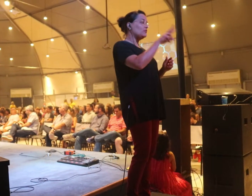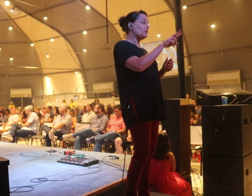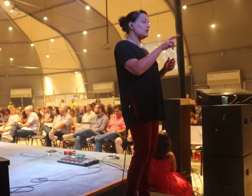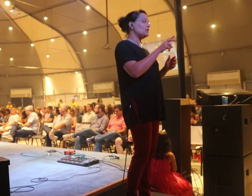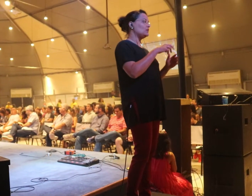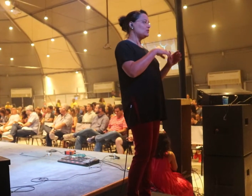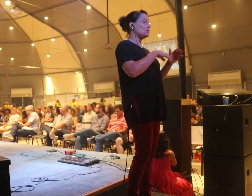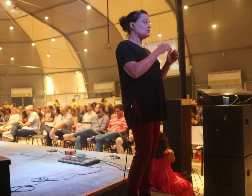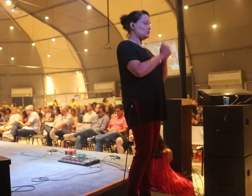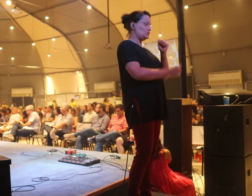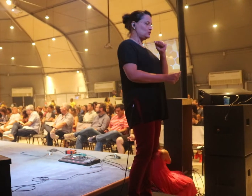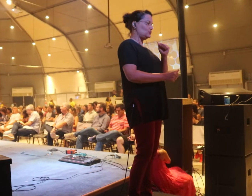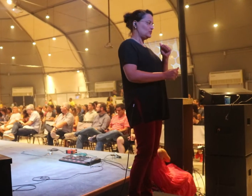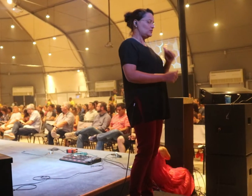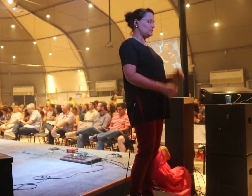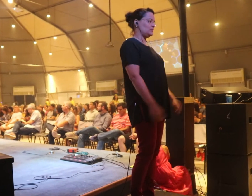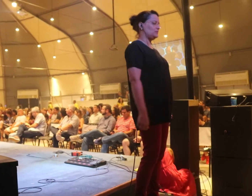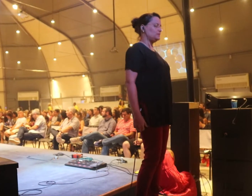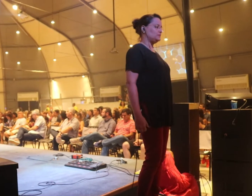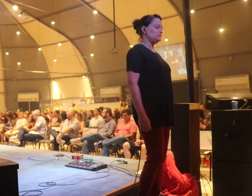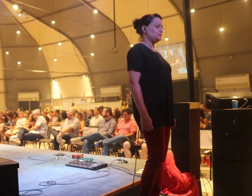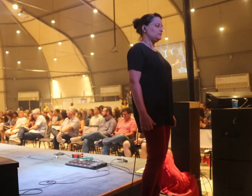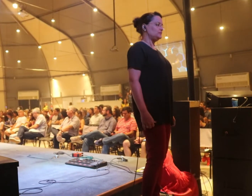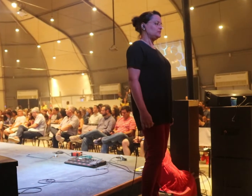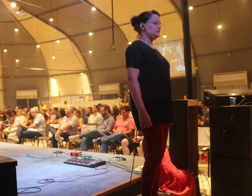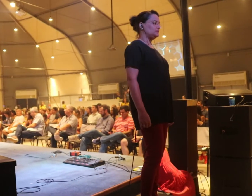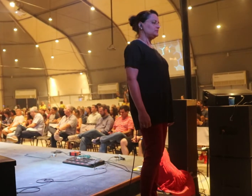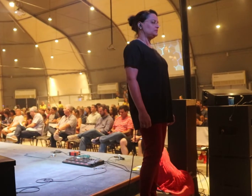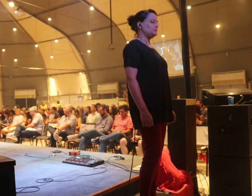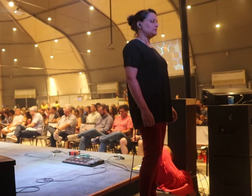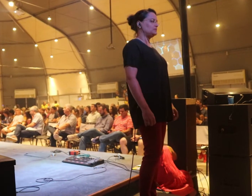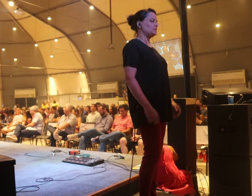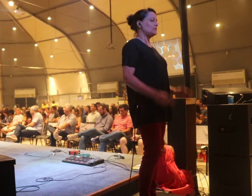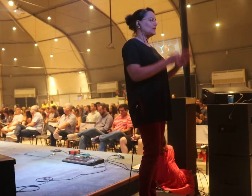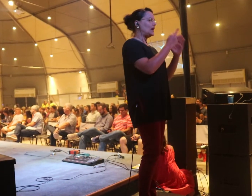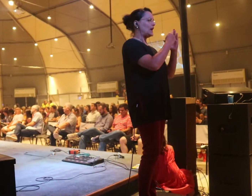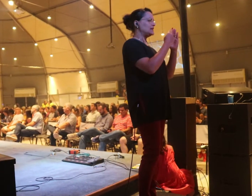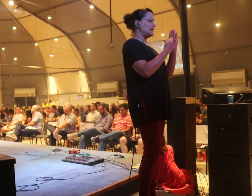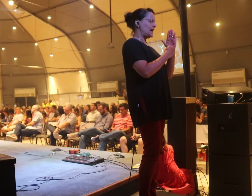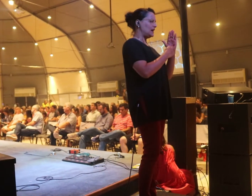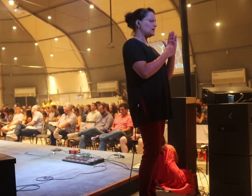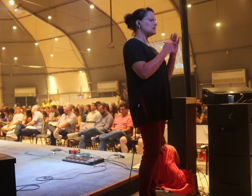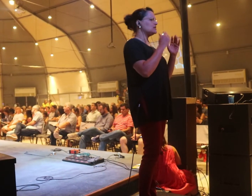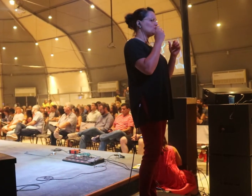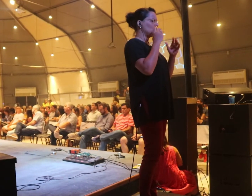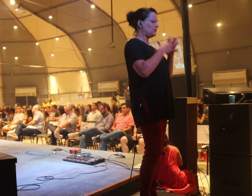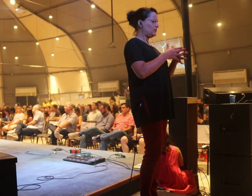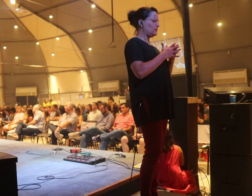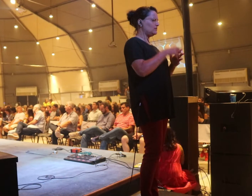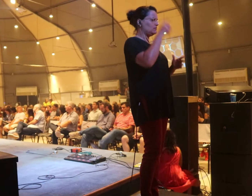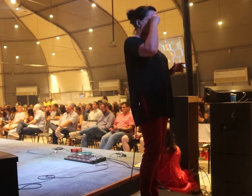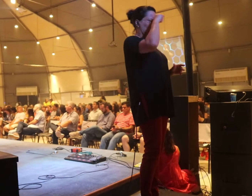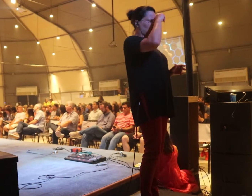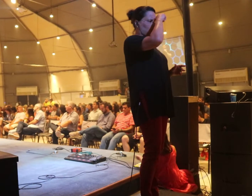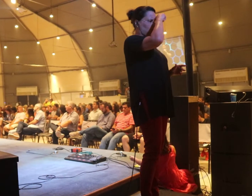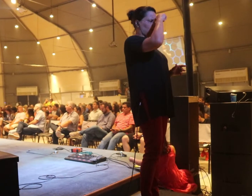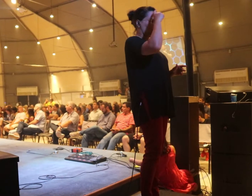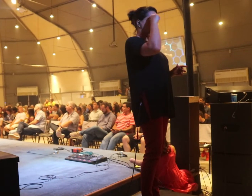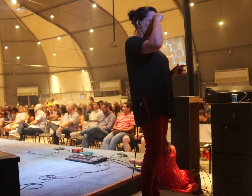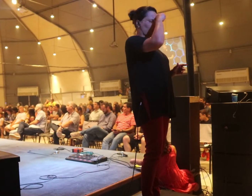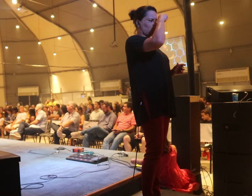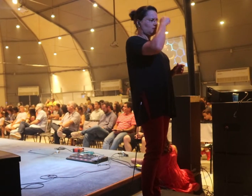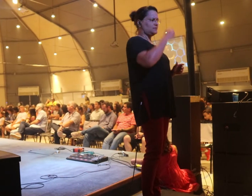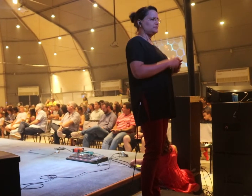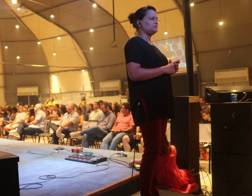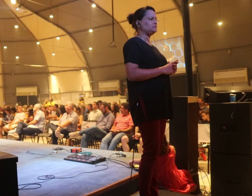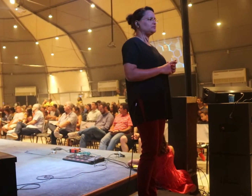está acontecendo, por que para toda hora, por que, enfim, tem estratégia, tem um time de defesa, de ataque, todas essas coisas. Cara, eu